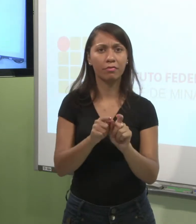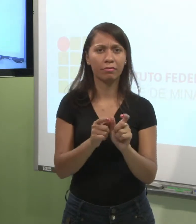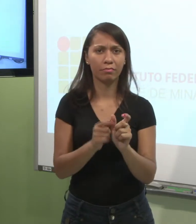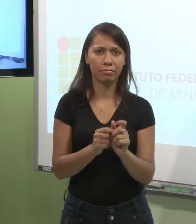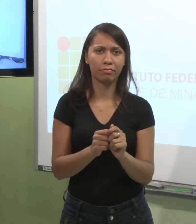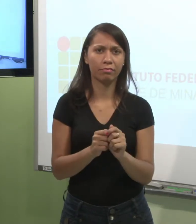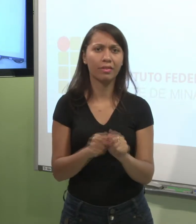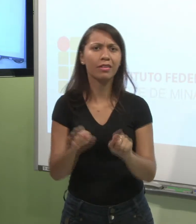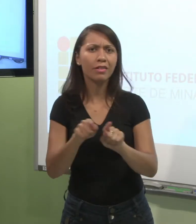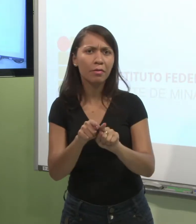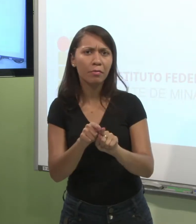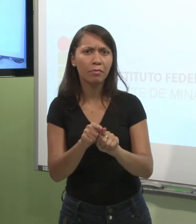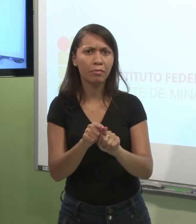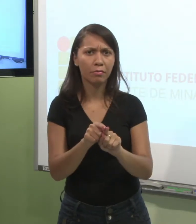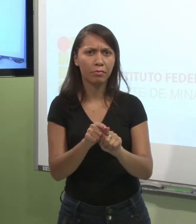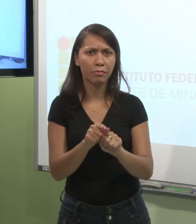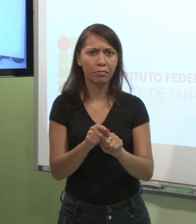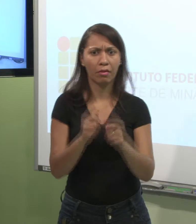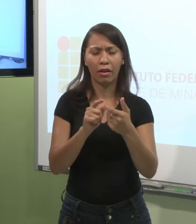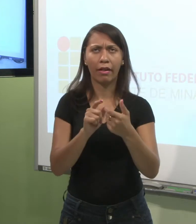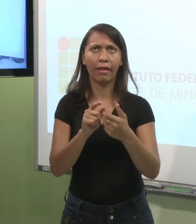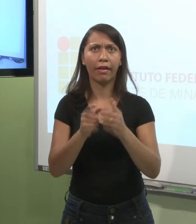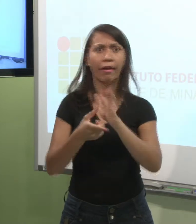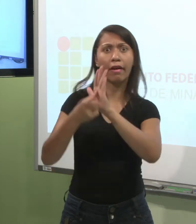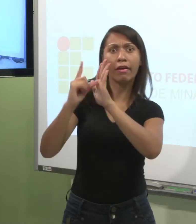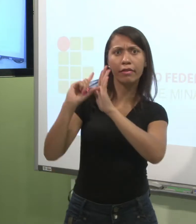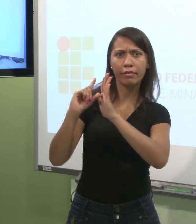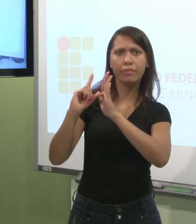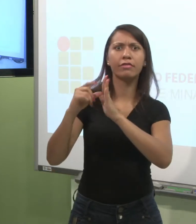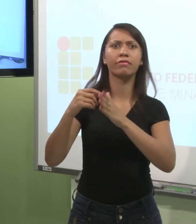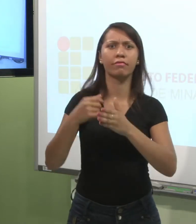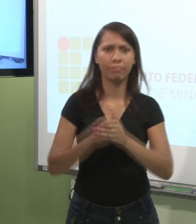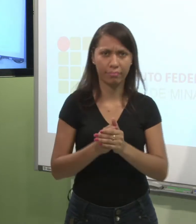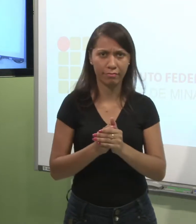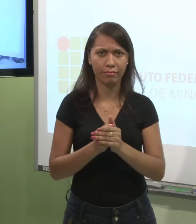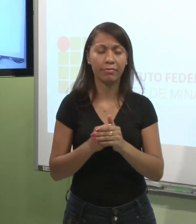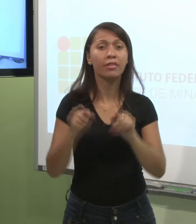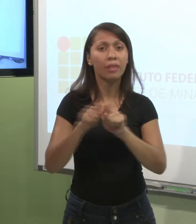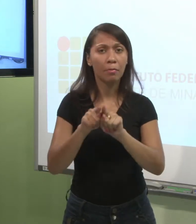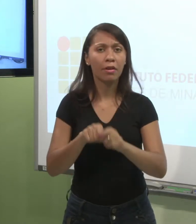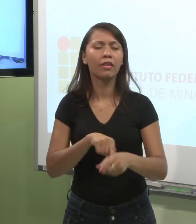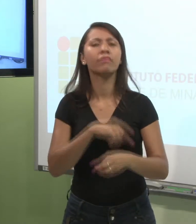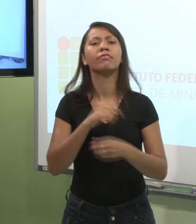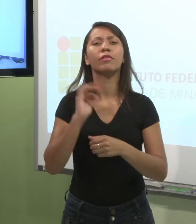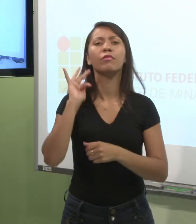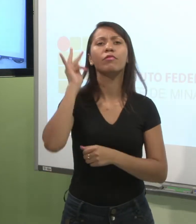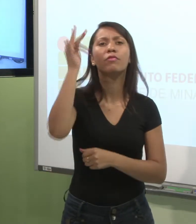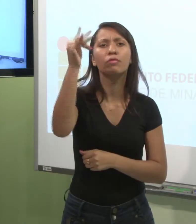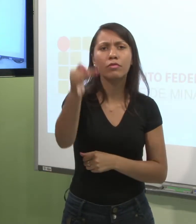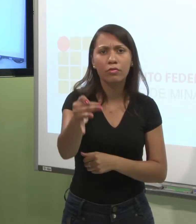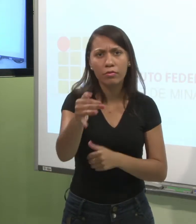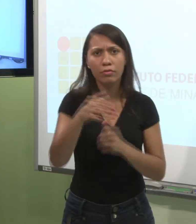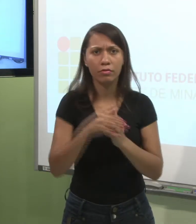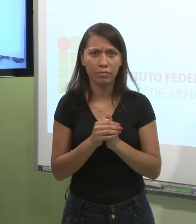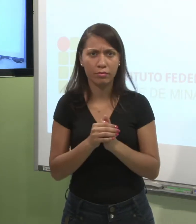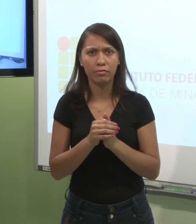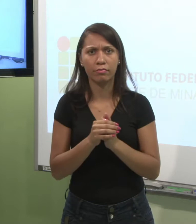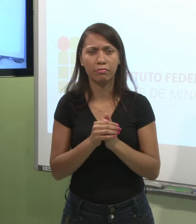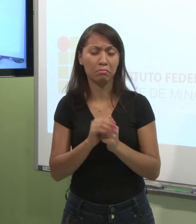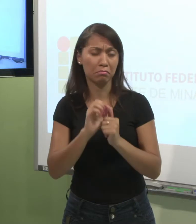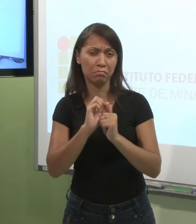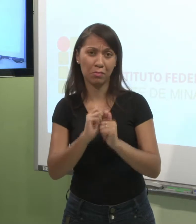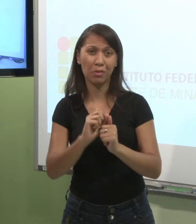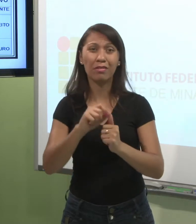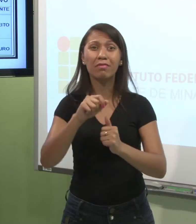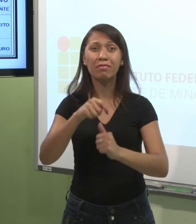anterior, é um momento anterior ao momento em que se fala. E o futuro, momento posterior ao que